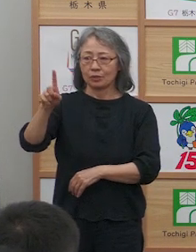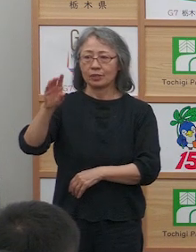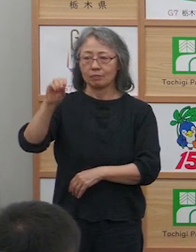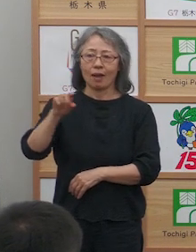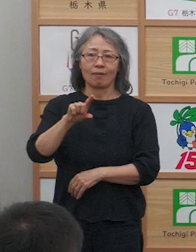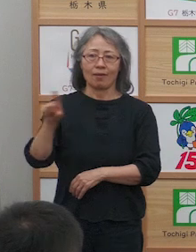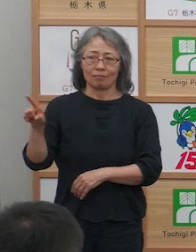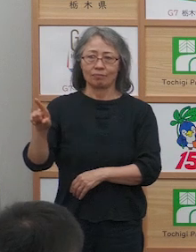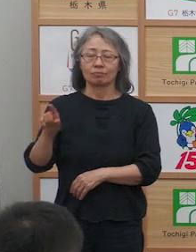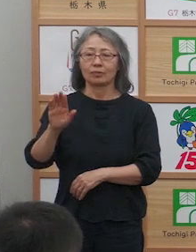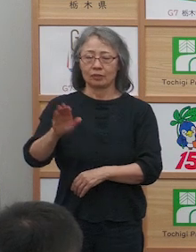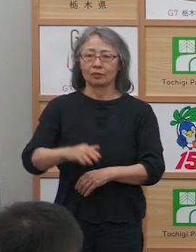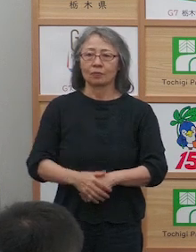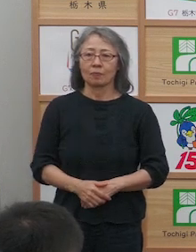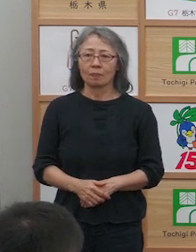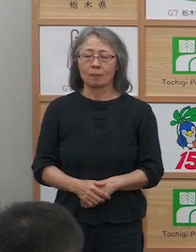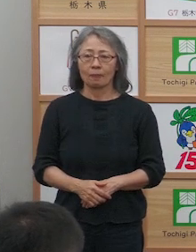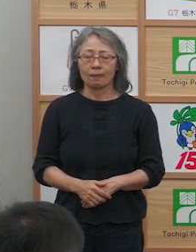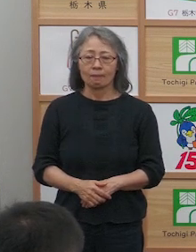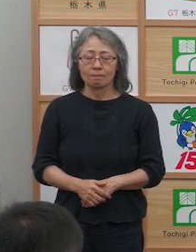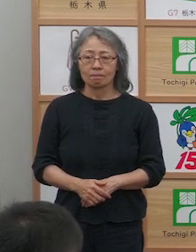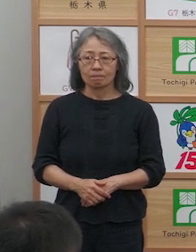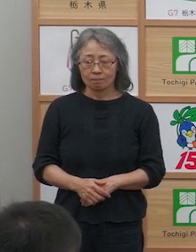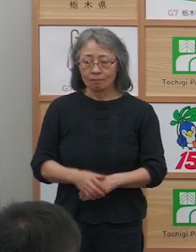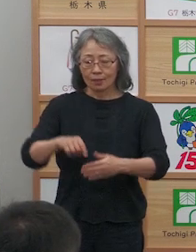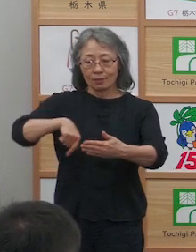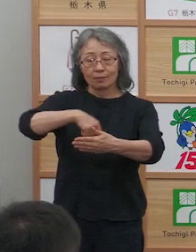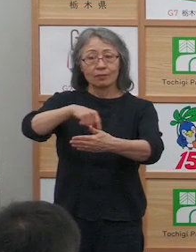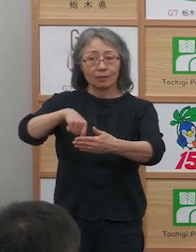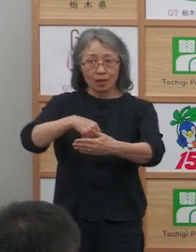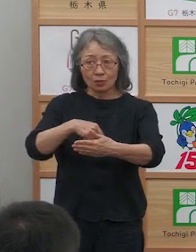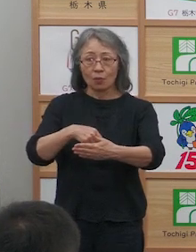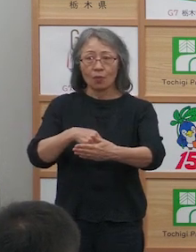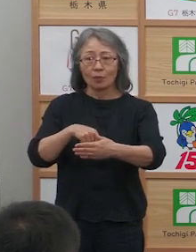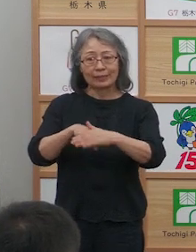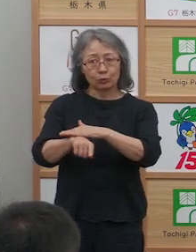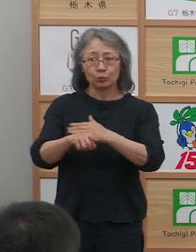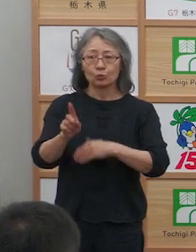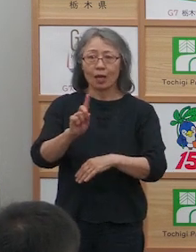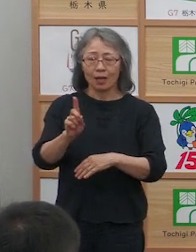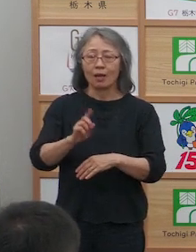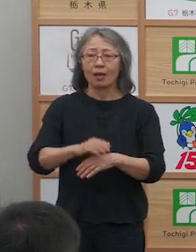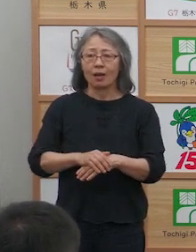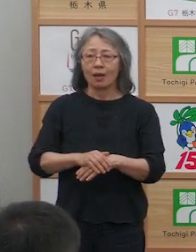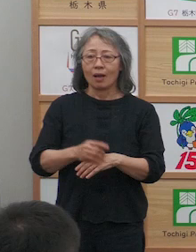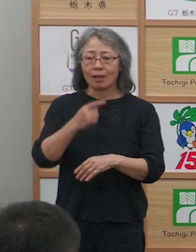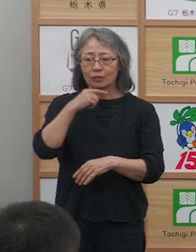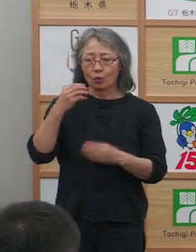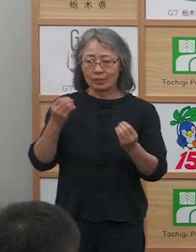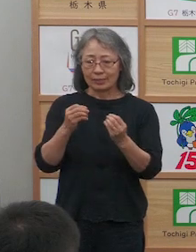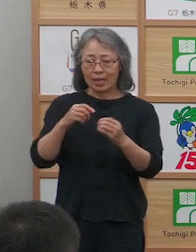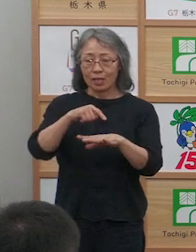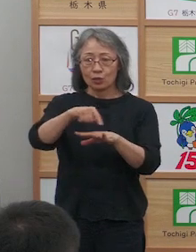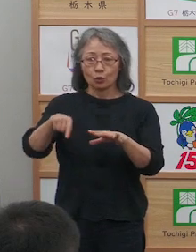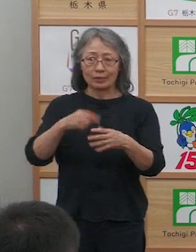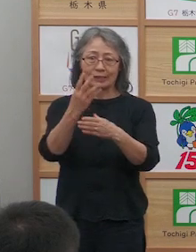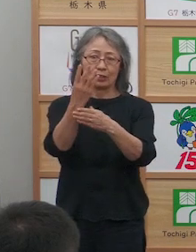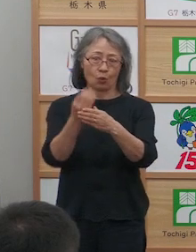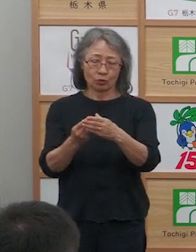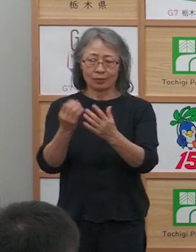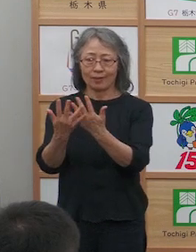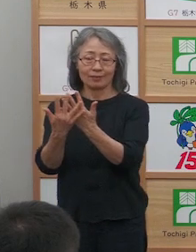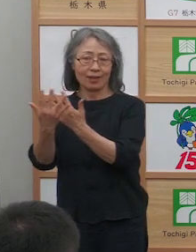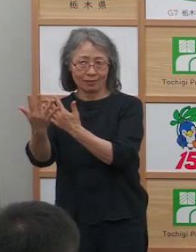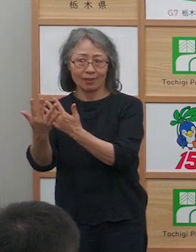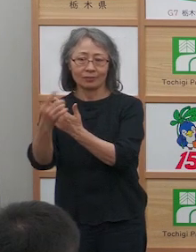円でありました。主な要因としては一期一会とちぎ国体とちぎ大